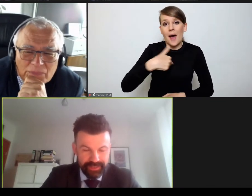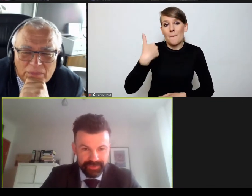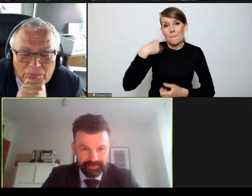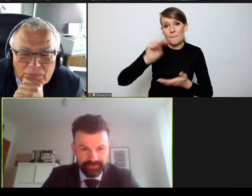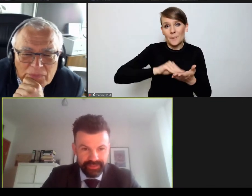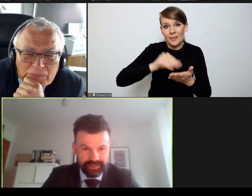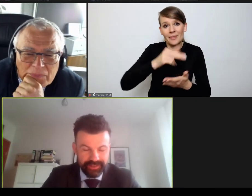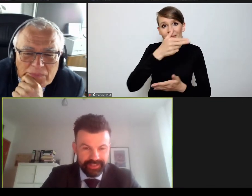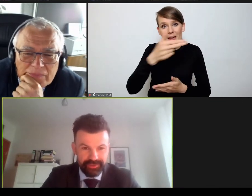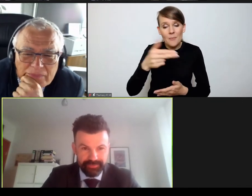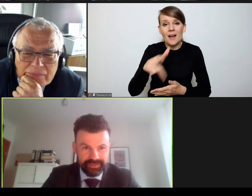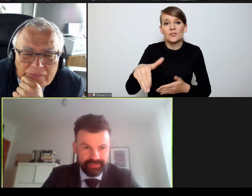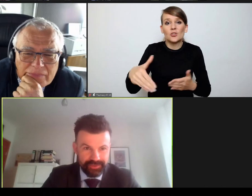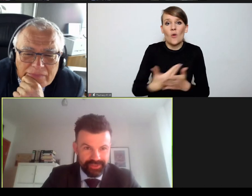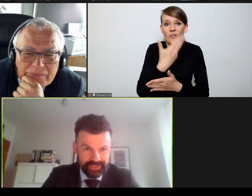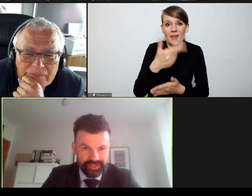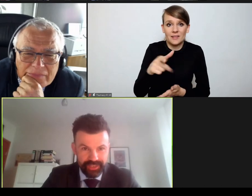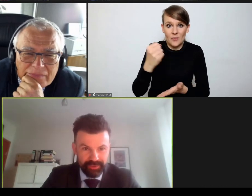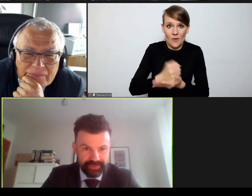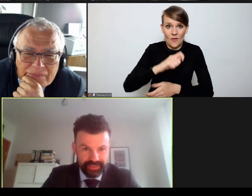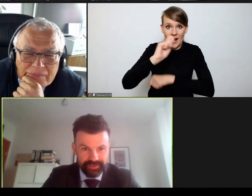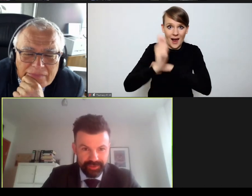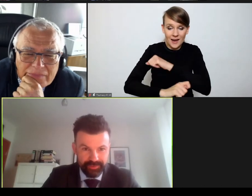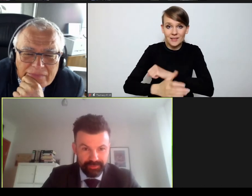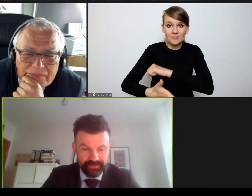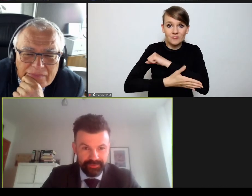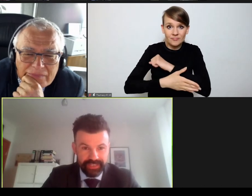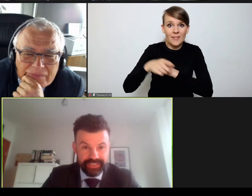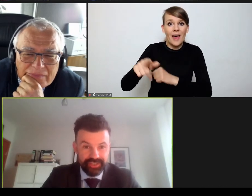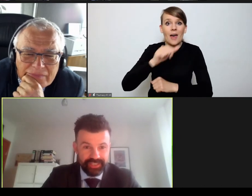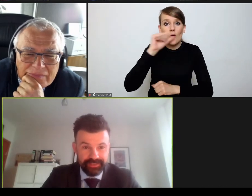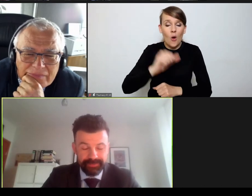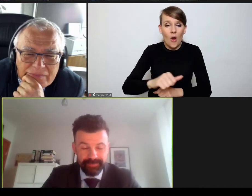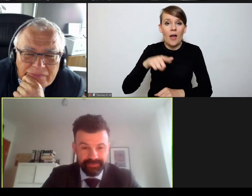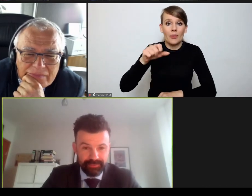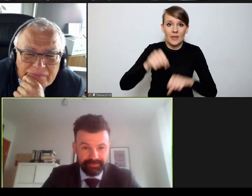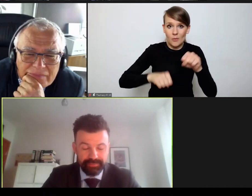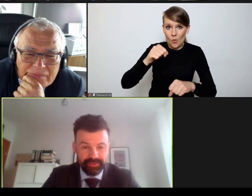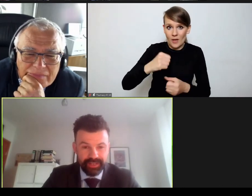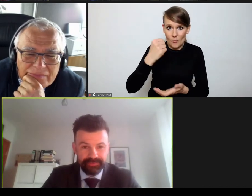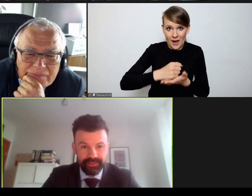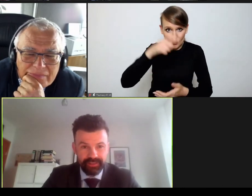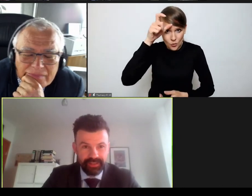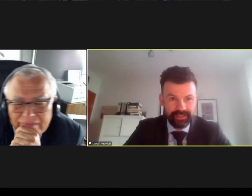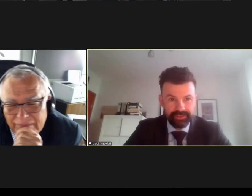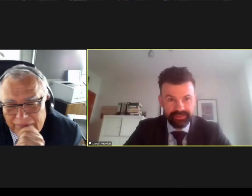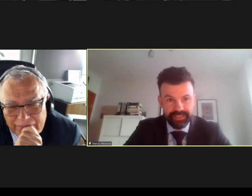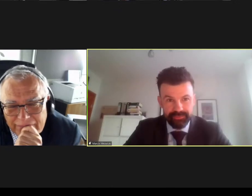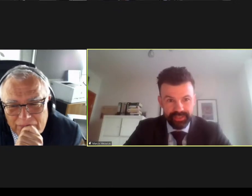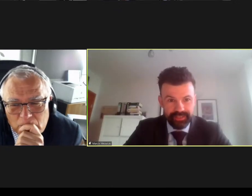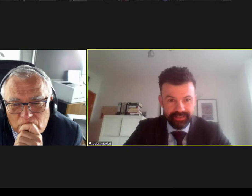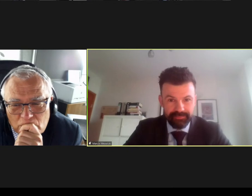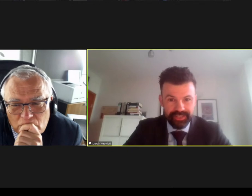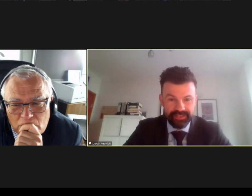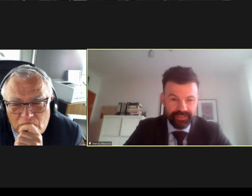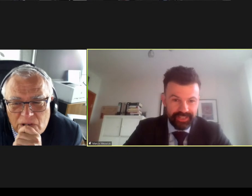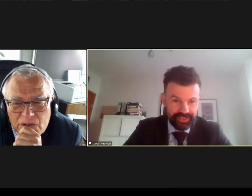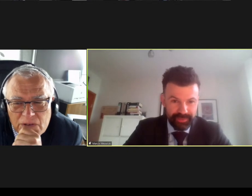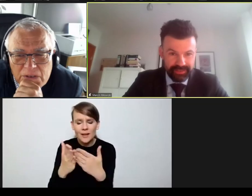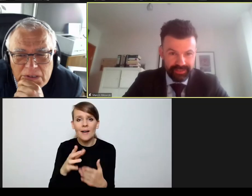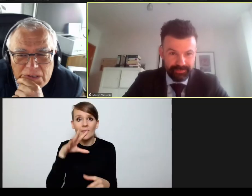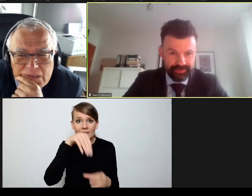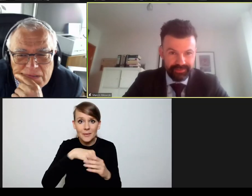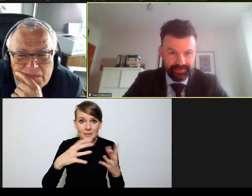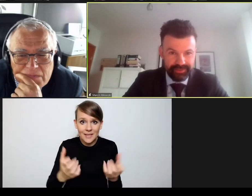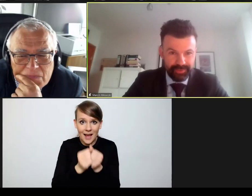temat wznowienia postępowania karnego na podstawie rozstrzygnięcia Europejskiego Trybunału Praw Człowieka. Jak dzisiaj sprawdzałem bibliografię, to znalazło się tam aż